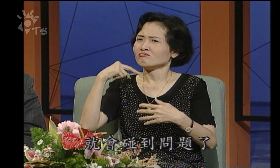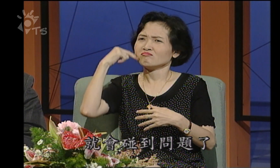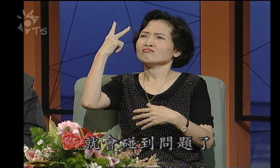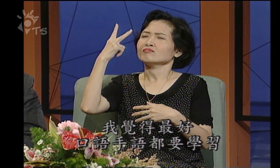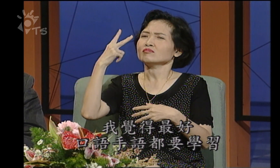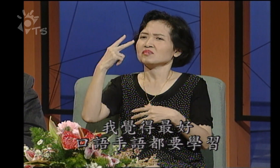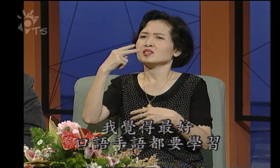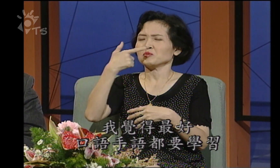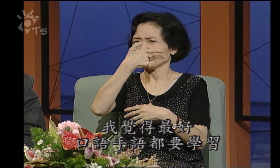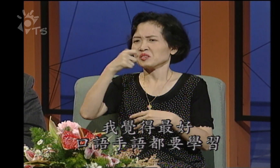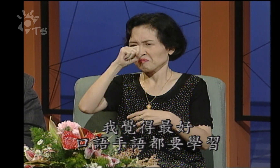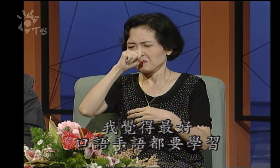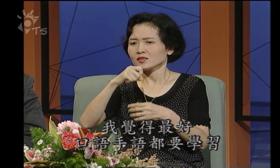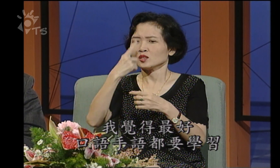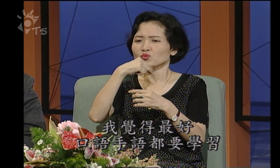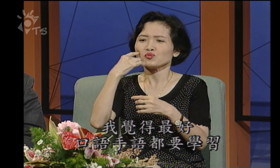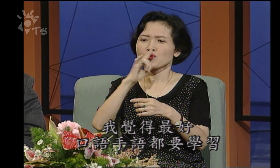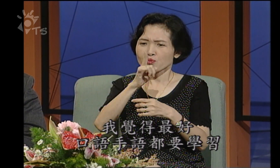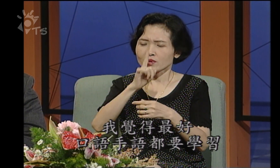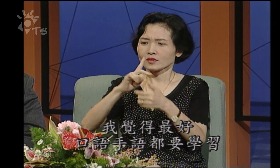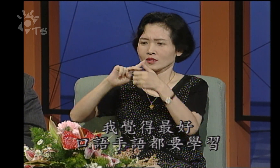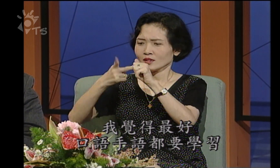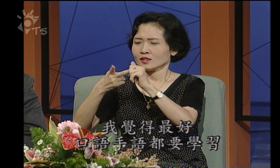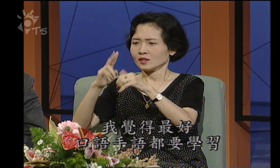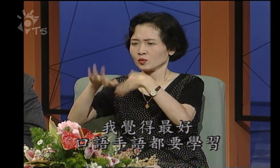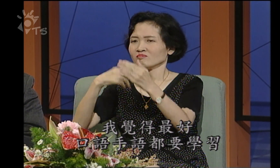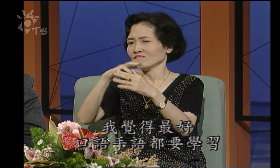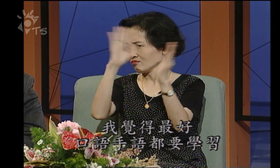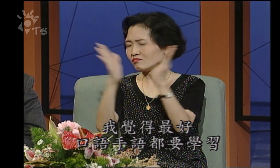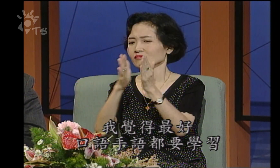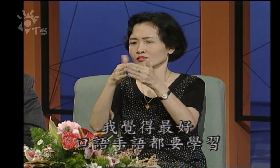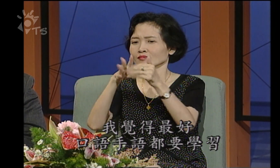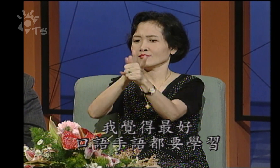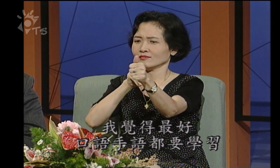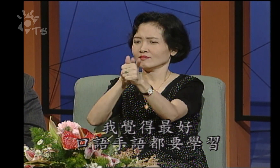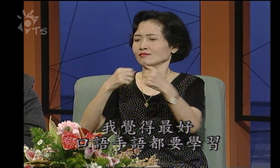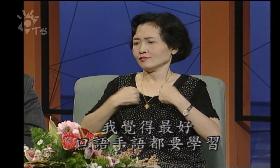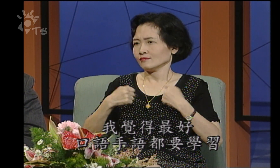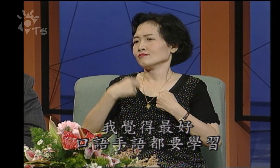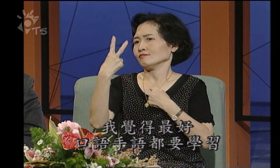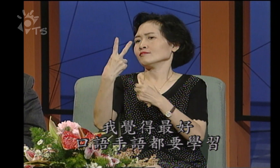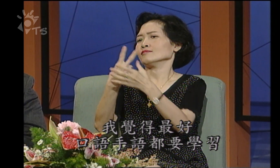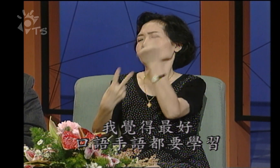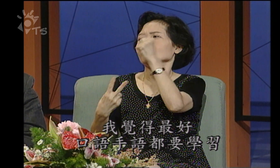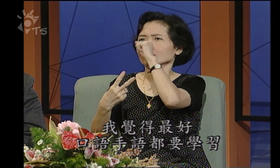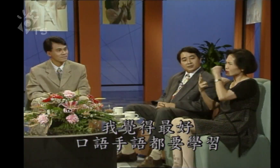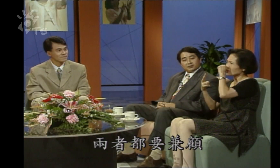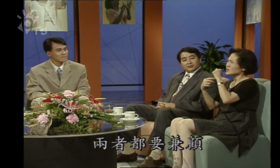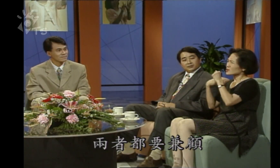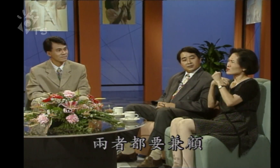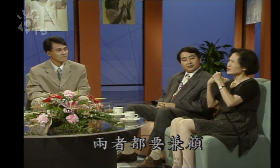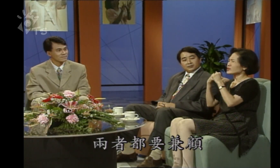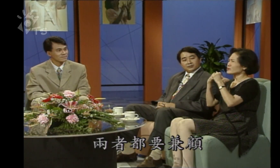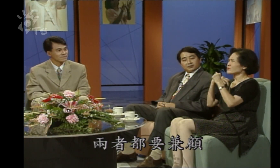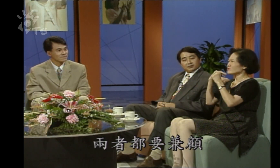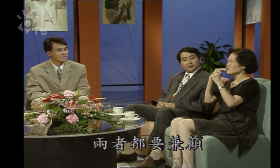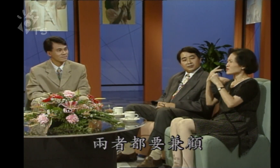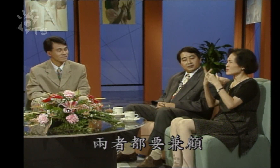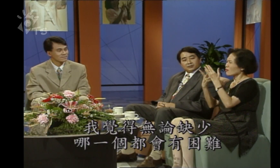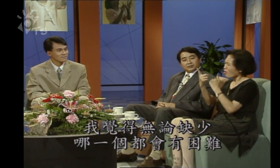的， 所以我觉得最好口语、手语，这都要学。两个都要兼顾。我觉得无